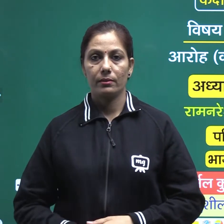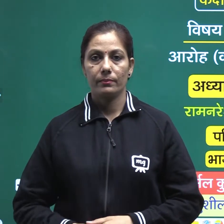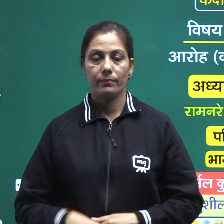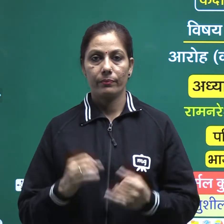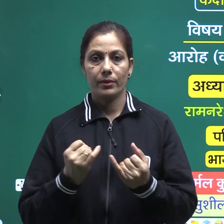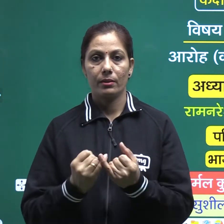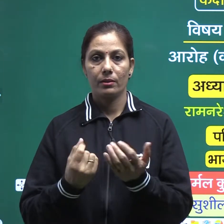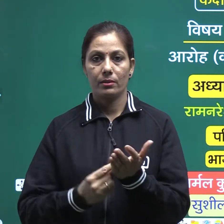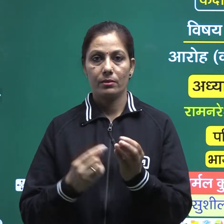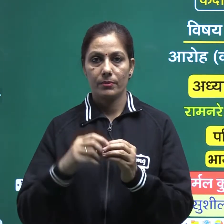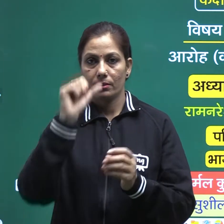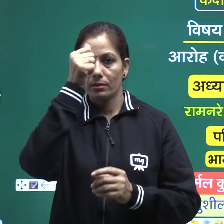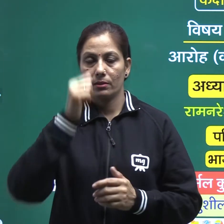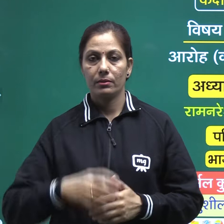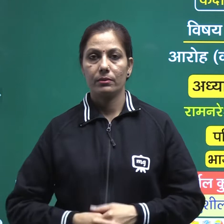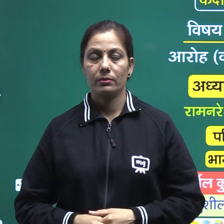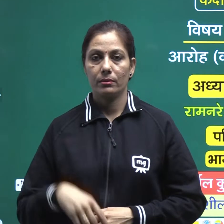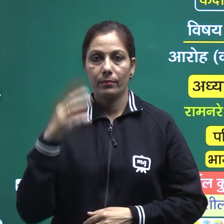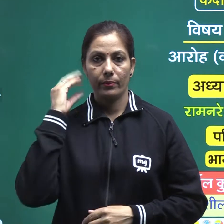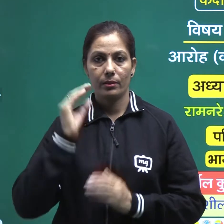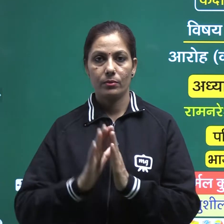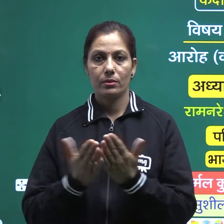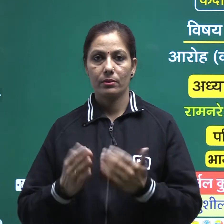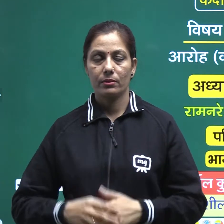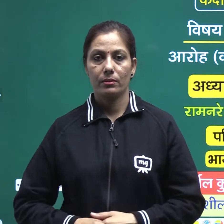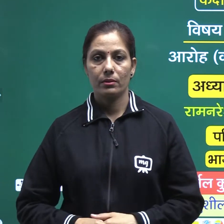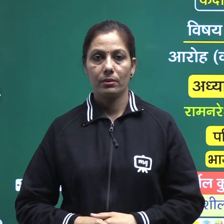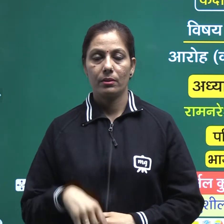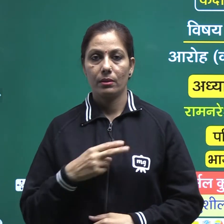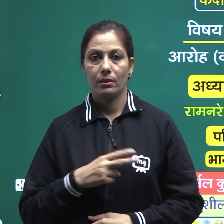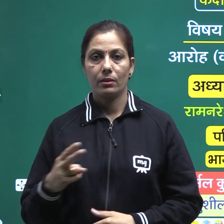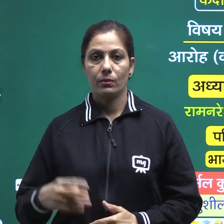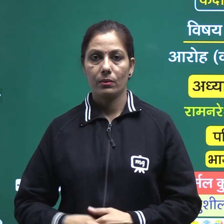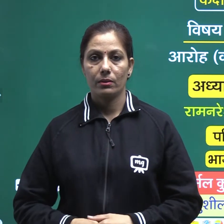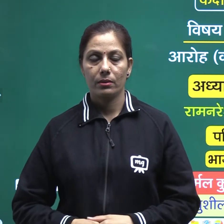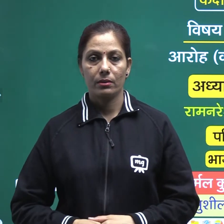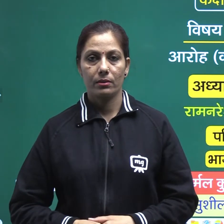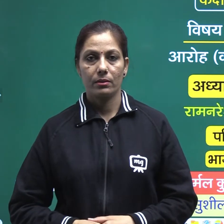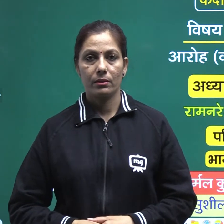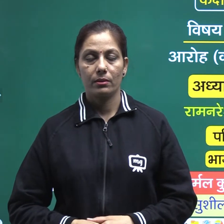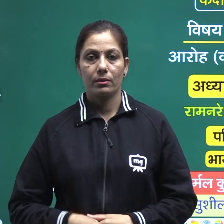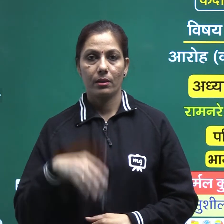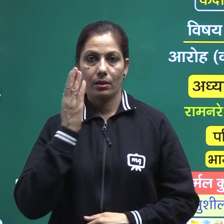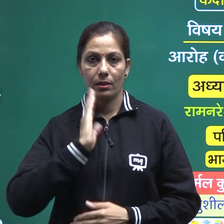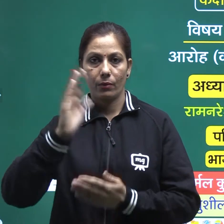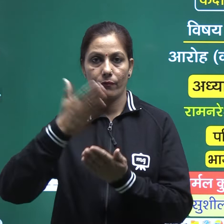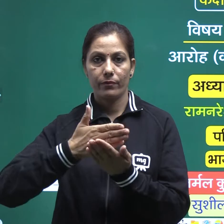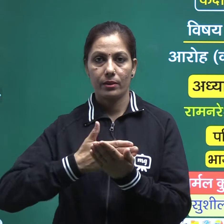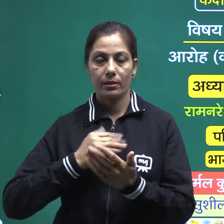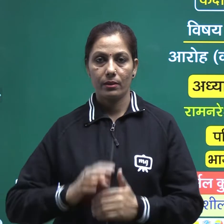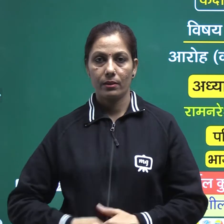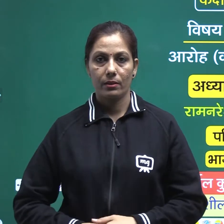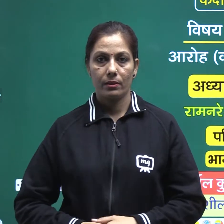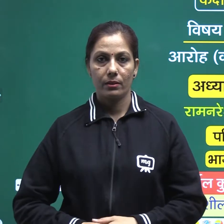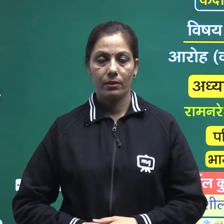हिंदी विषय की को पाठ्य पुस्तक पर आ रहा के काव्य खंड के